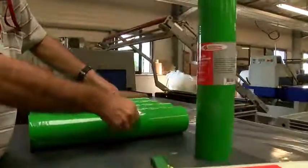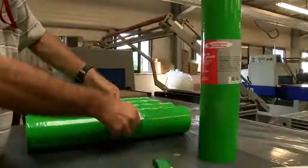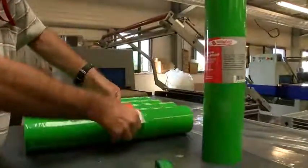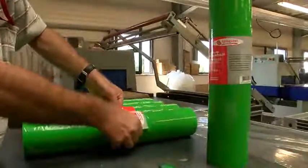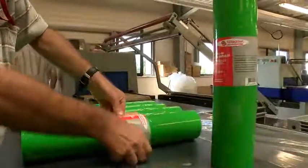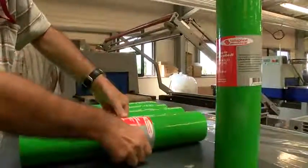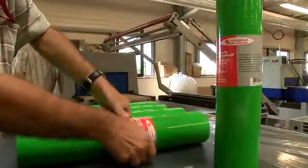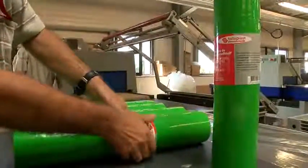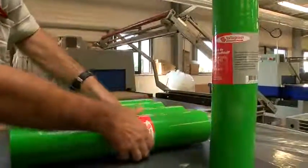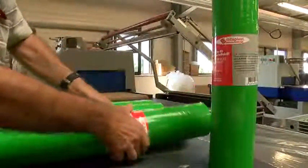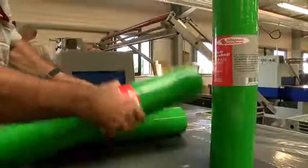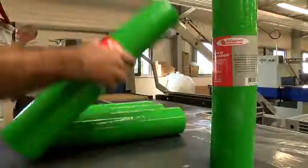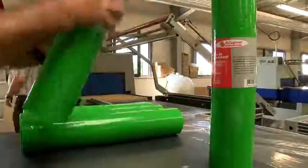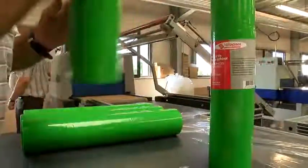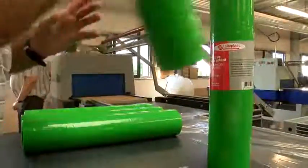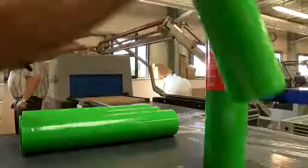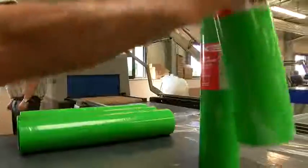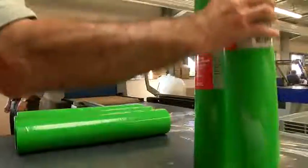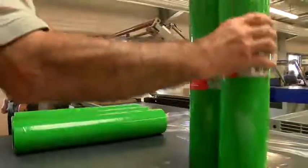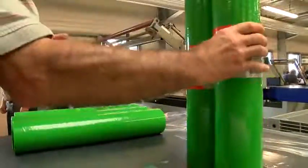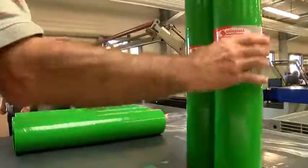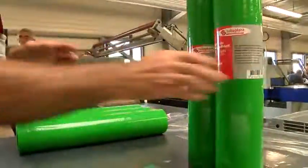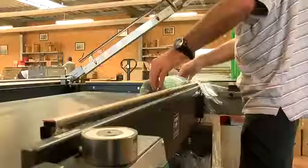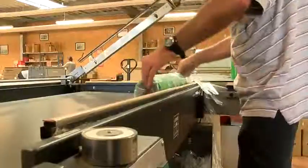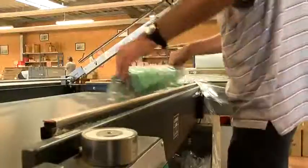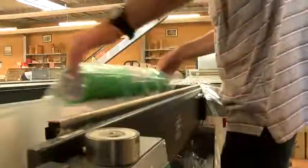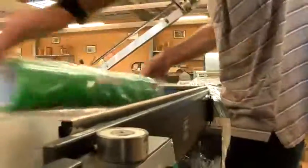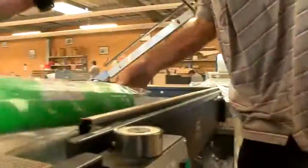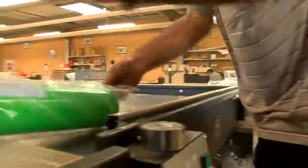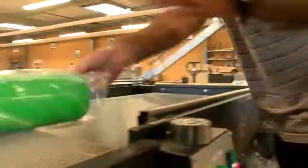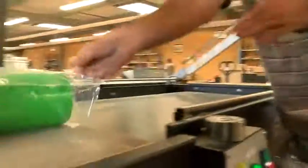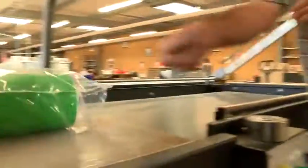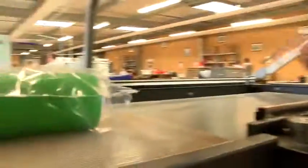aider à construire, à nous co-construire et à progresser.